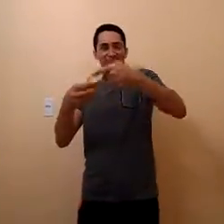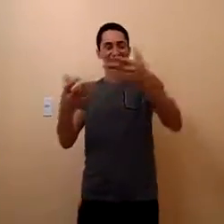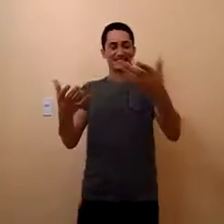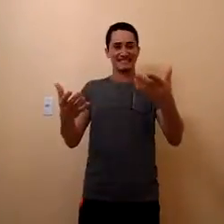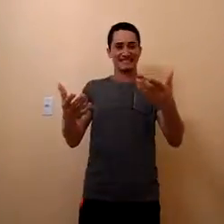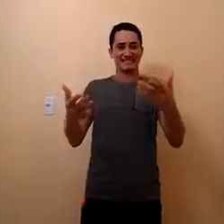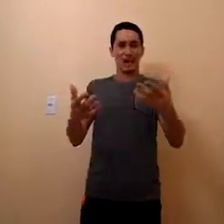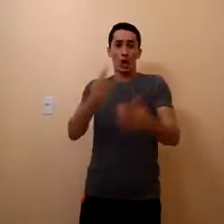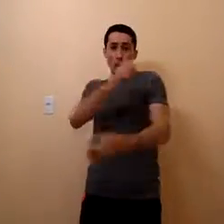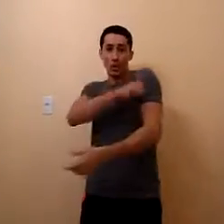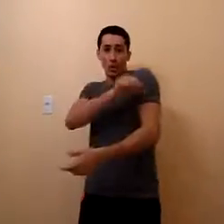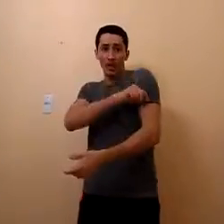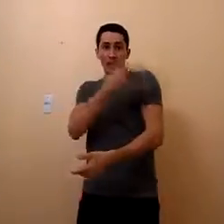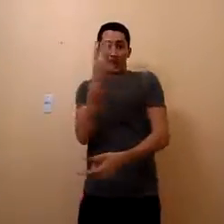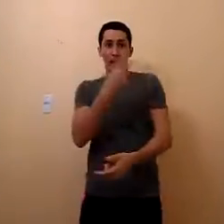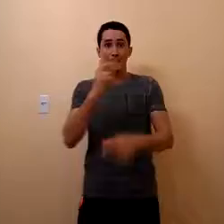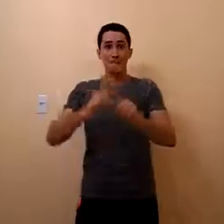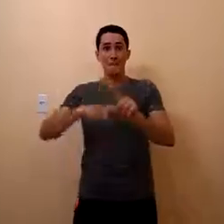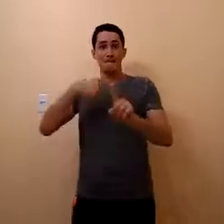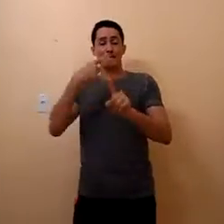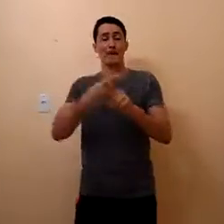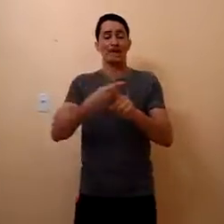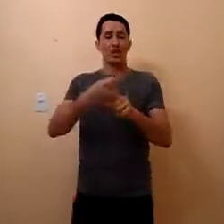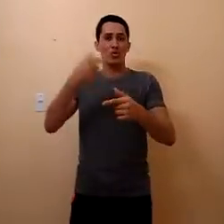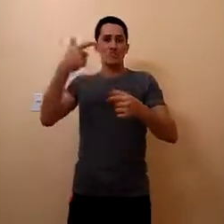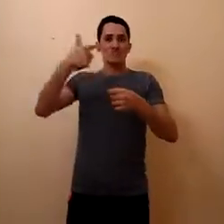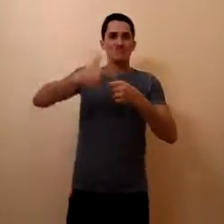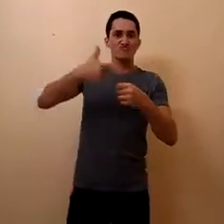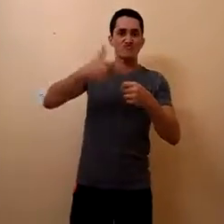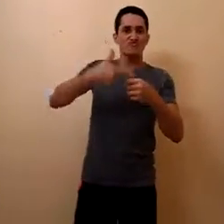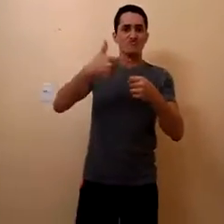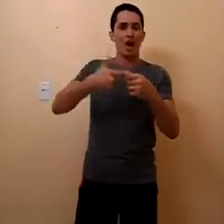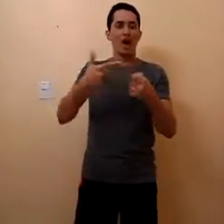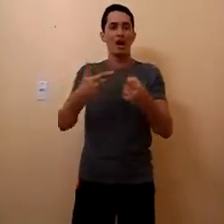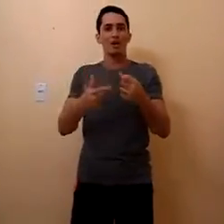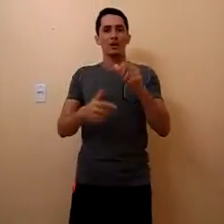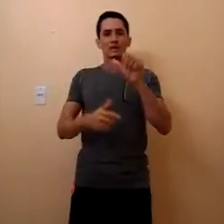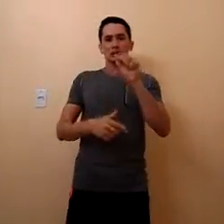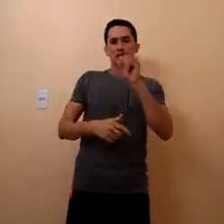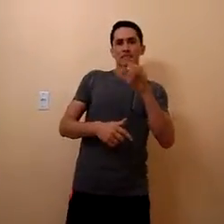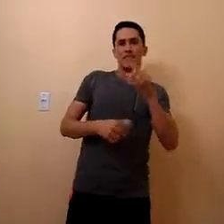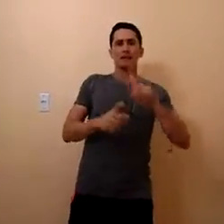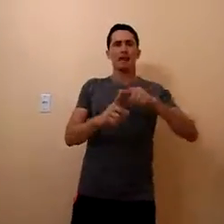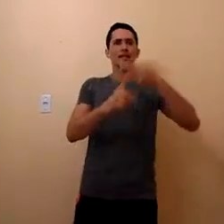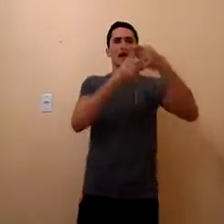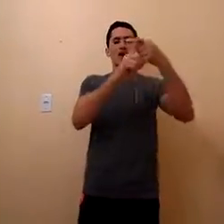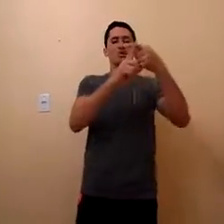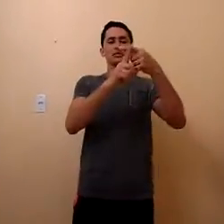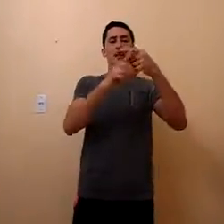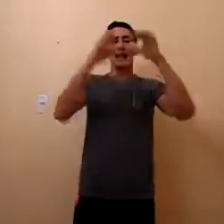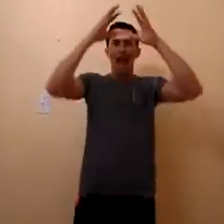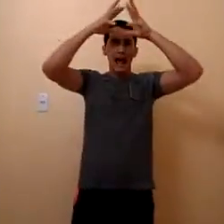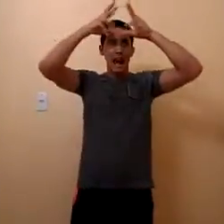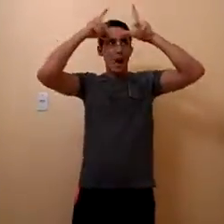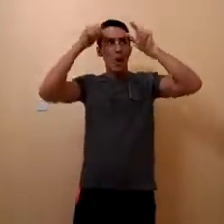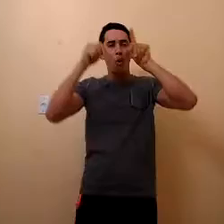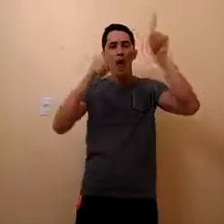Rio é o segundo estado com a gasolina mais cara do país, porque tem o ICMS mais alto. No Acre, o custo com o transporte do